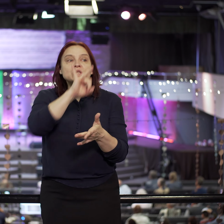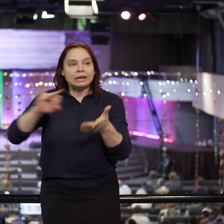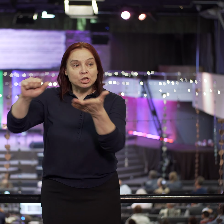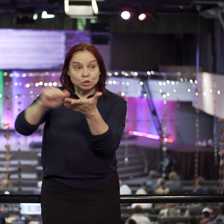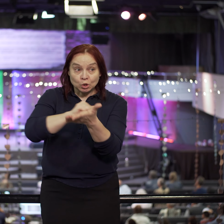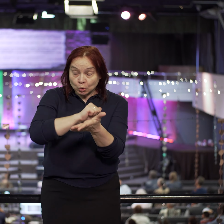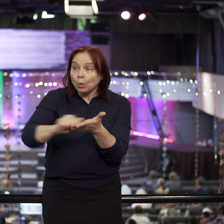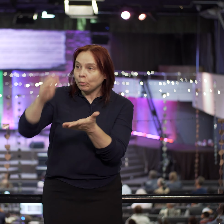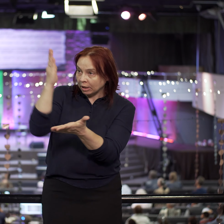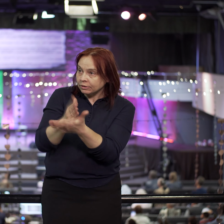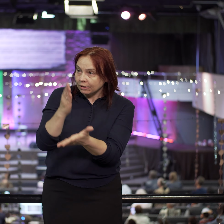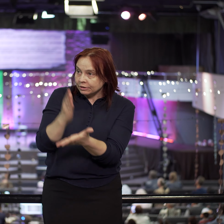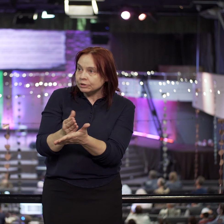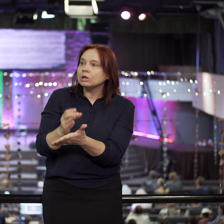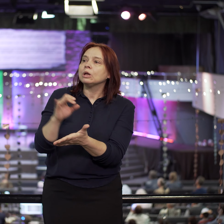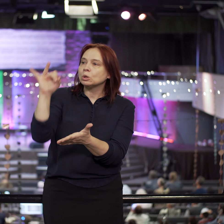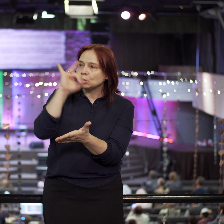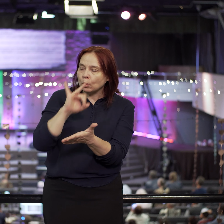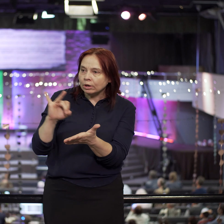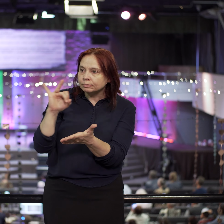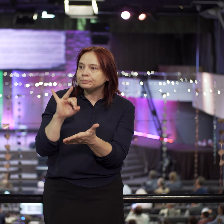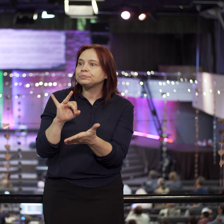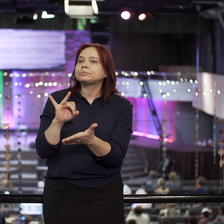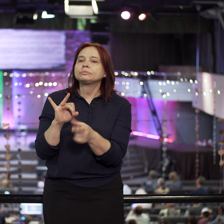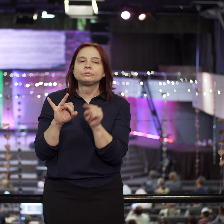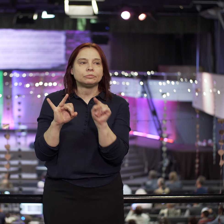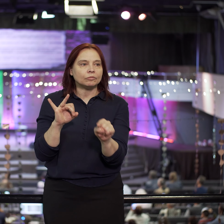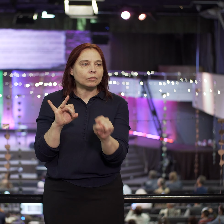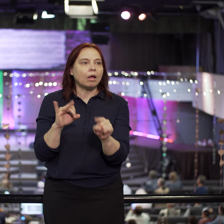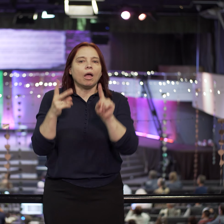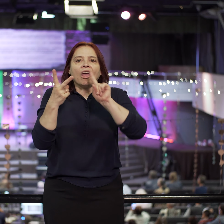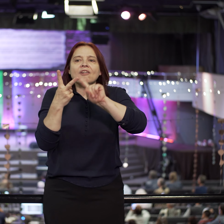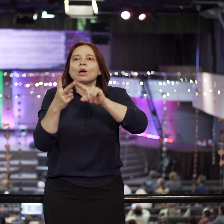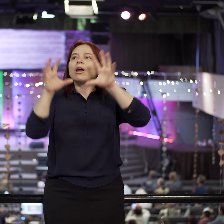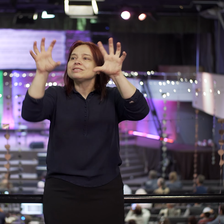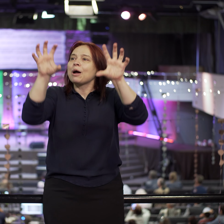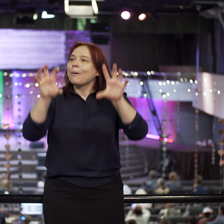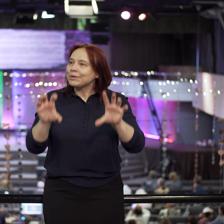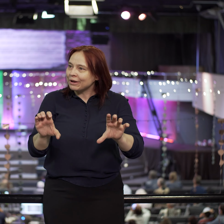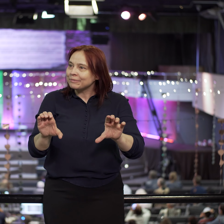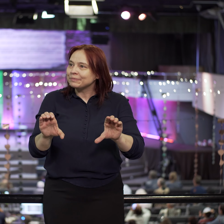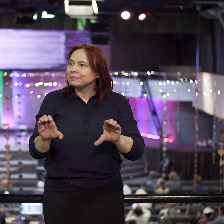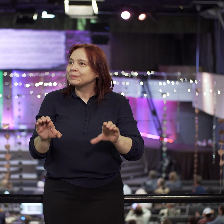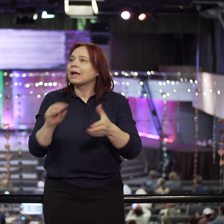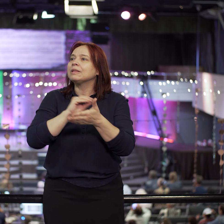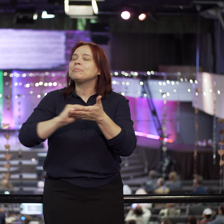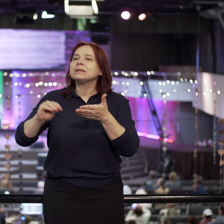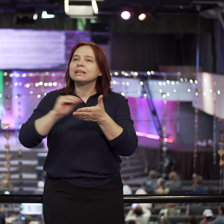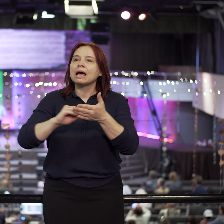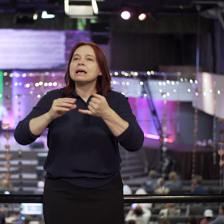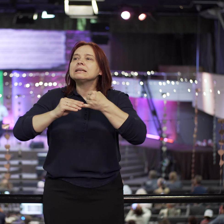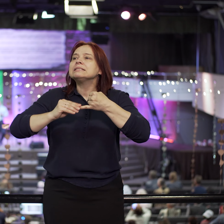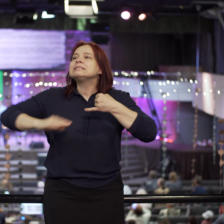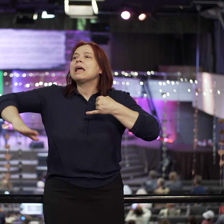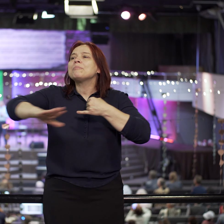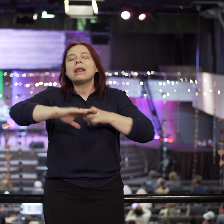Извините. Да. Дело в том, что во Второзаконии говорится, что земля Израиля,